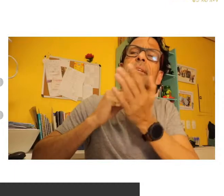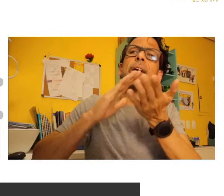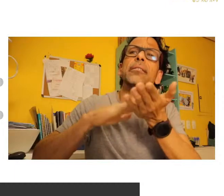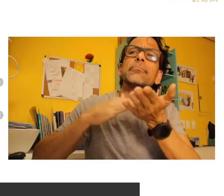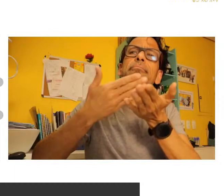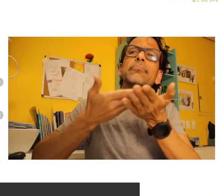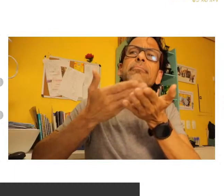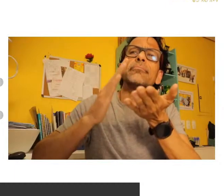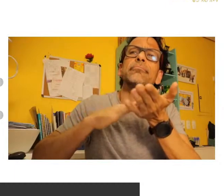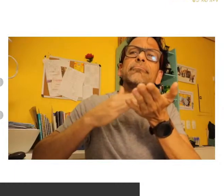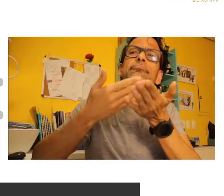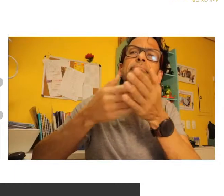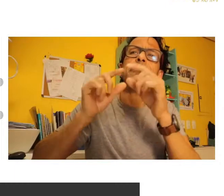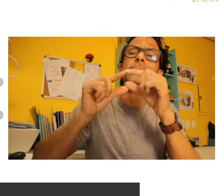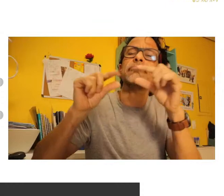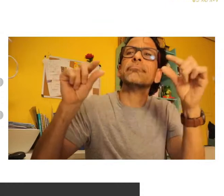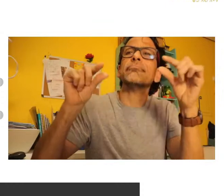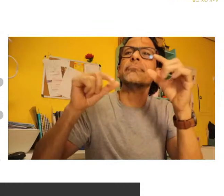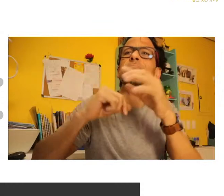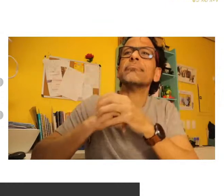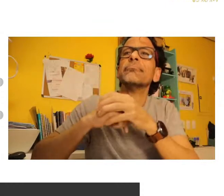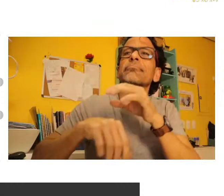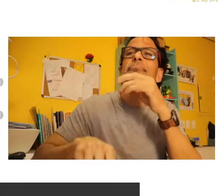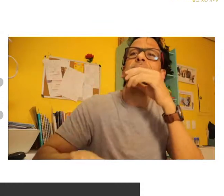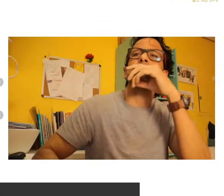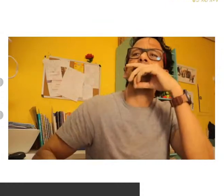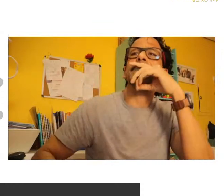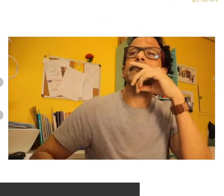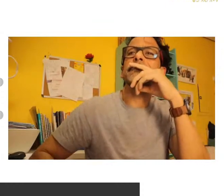G1 E